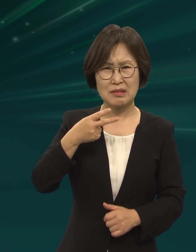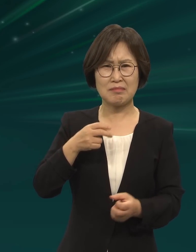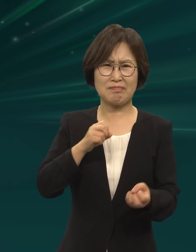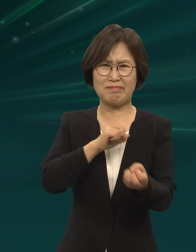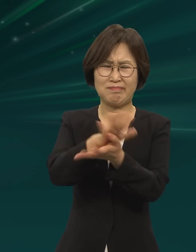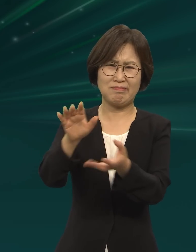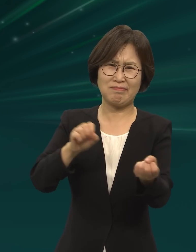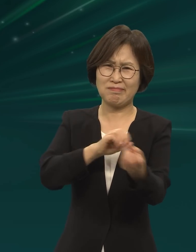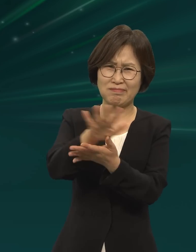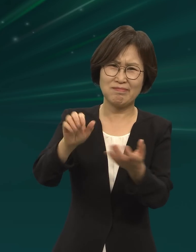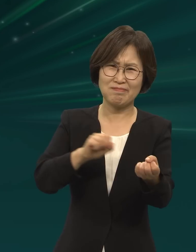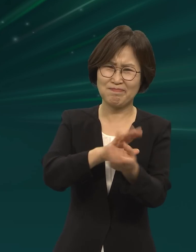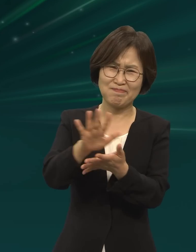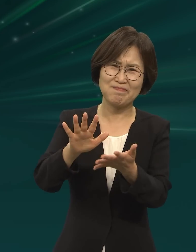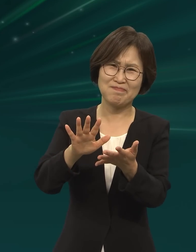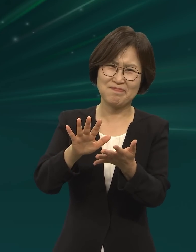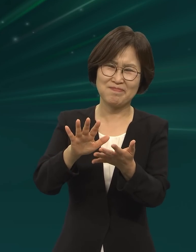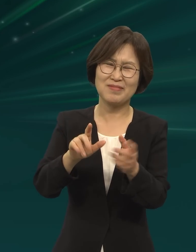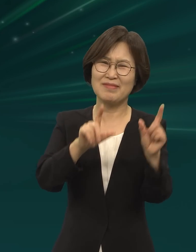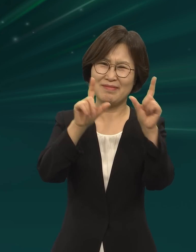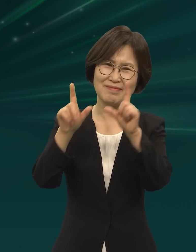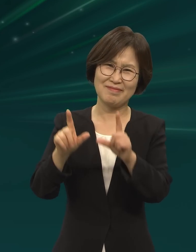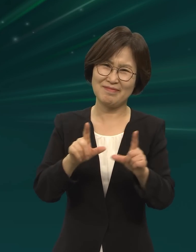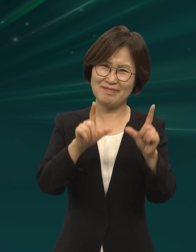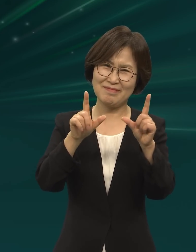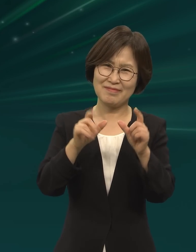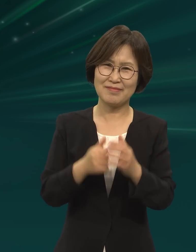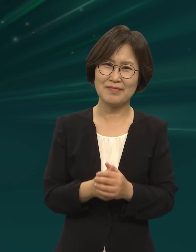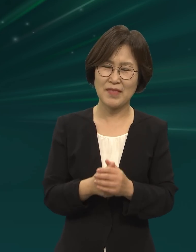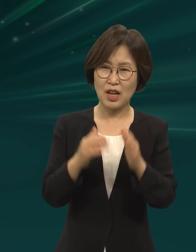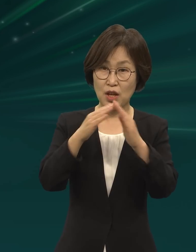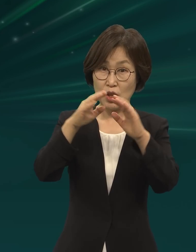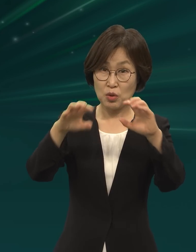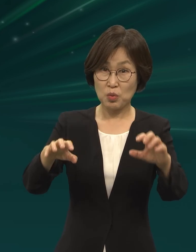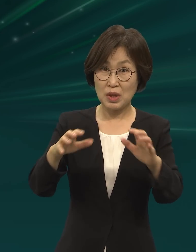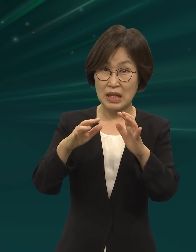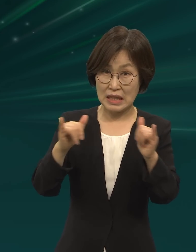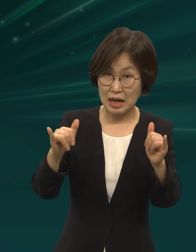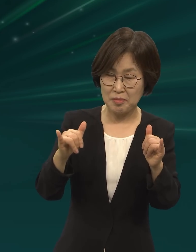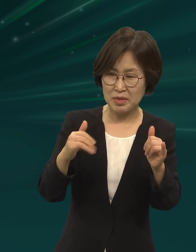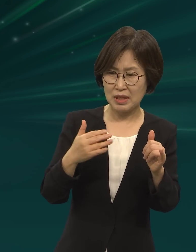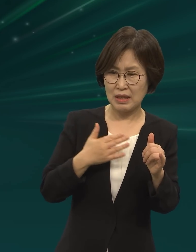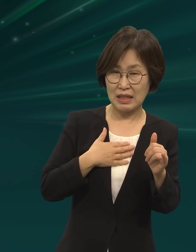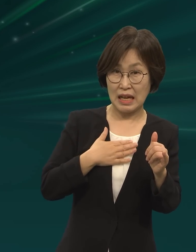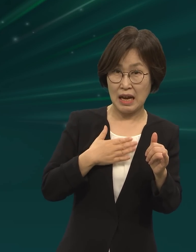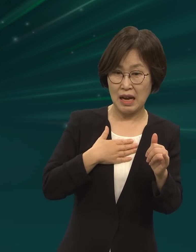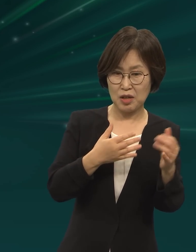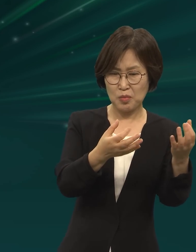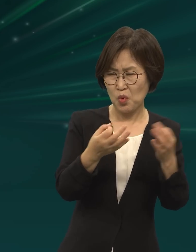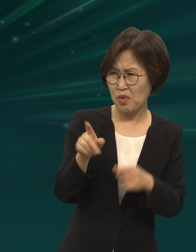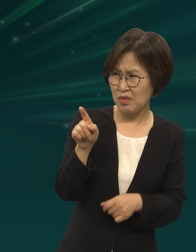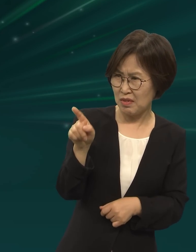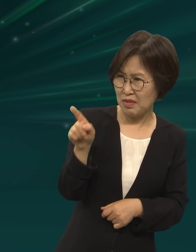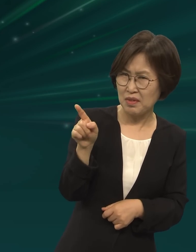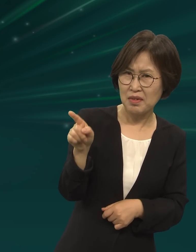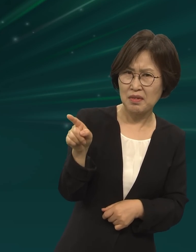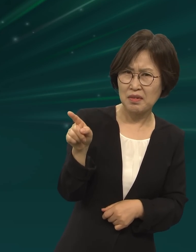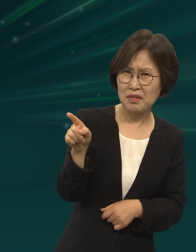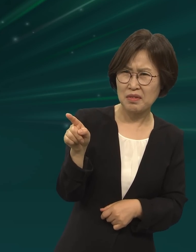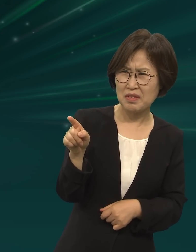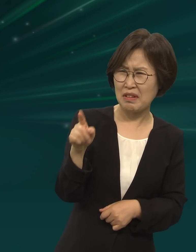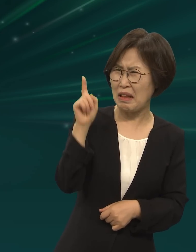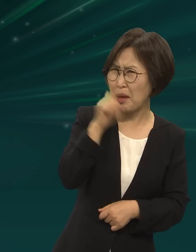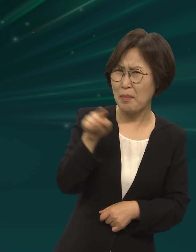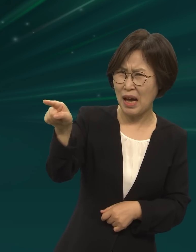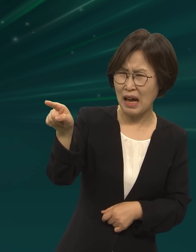없는 삶이었습니다. 동네 사람들이 자기 자녀들을 보고 야, 큰 전던 놈이랑 나쁜